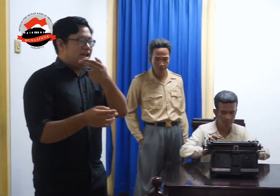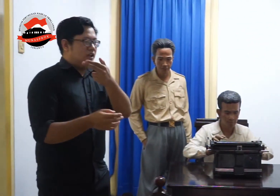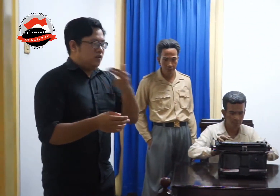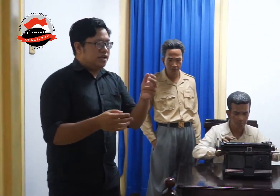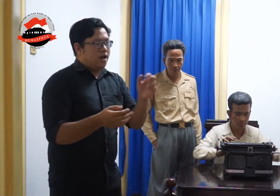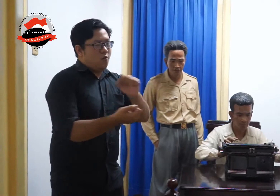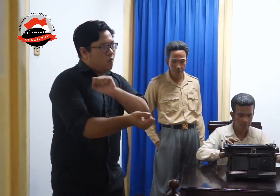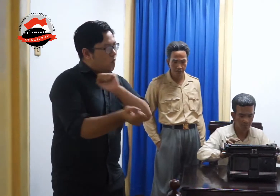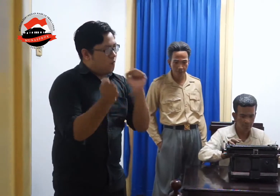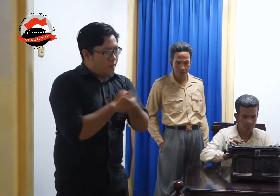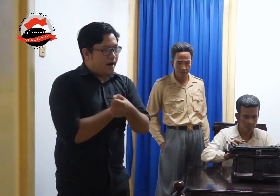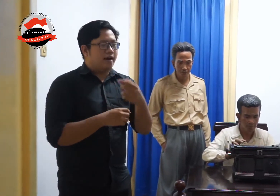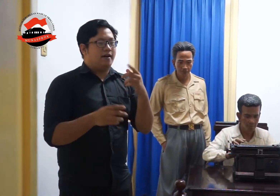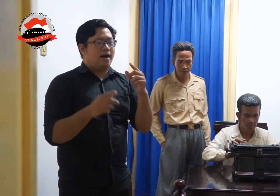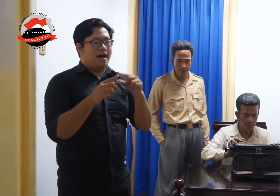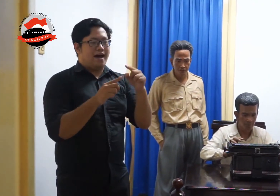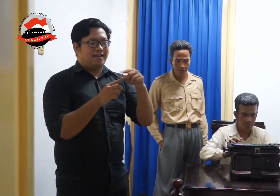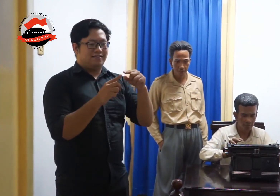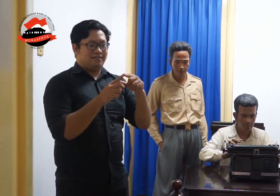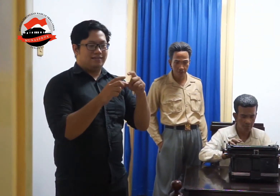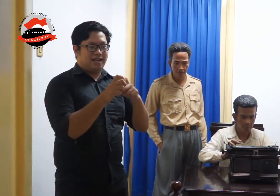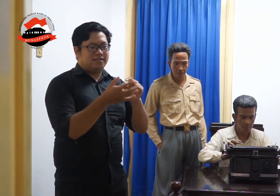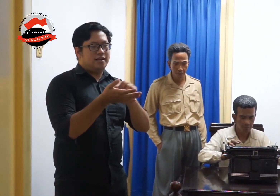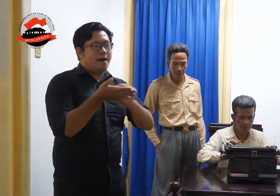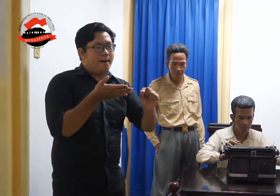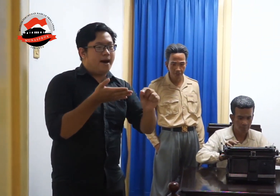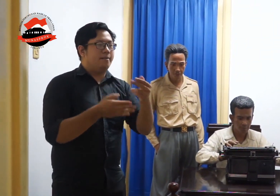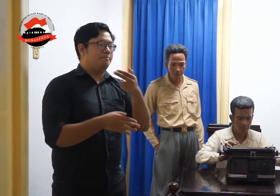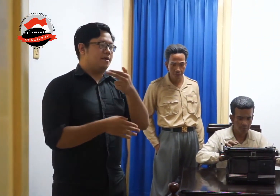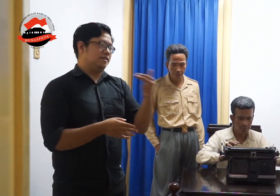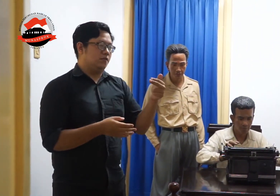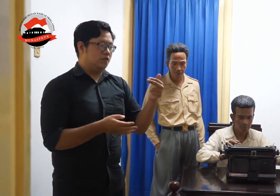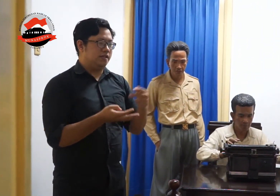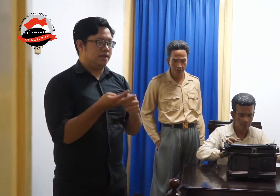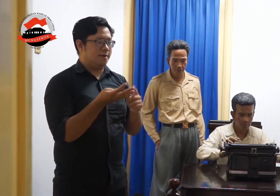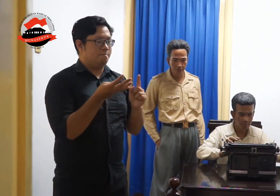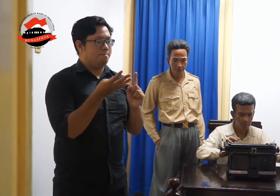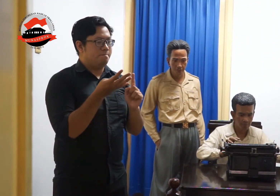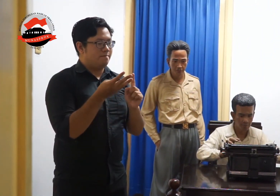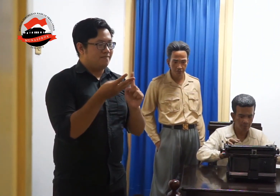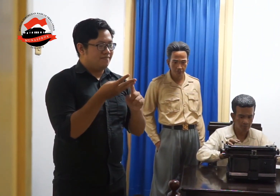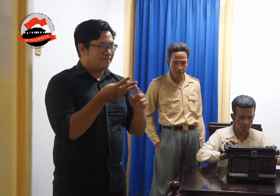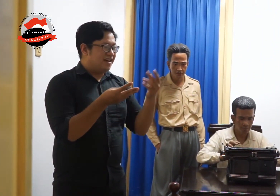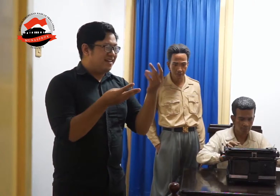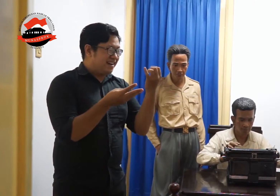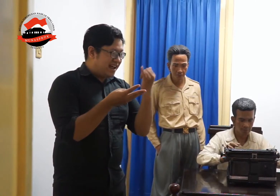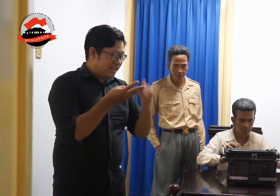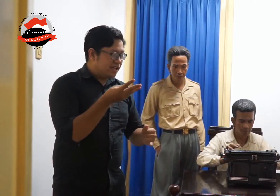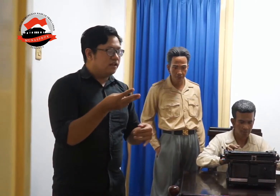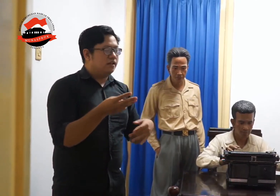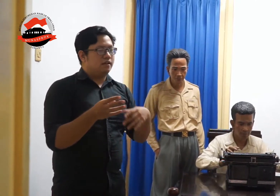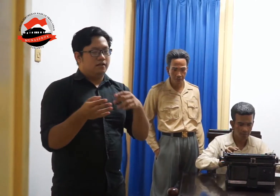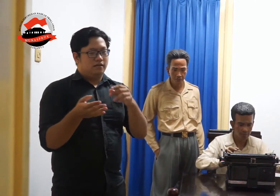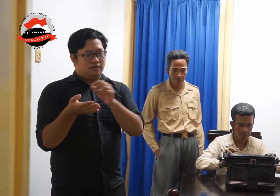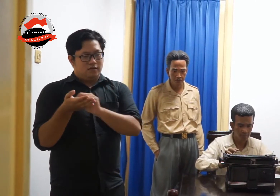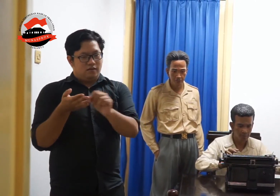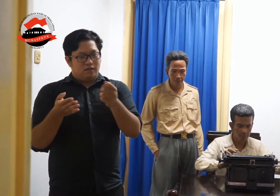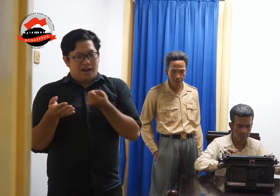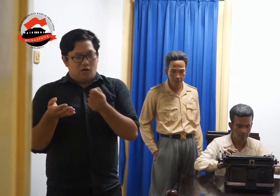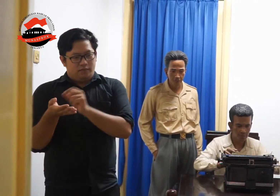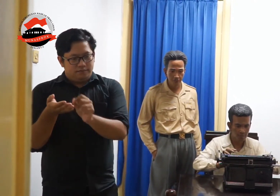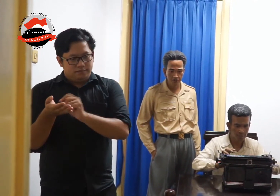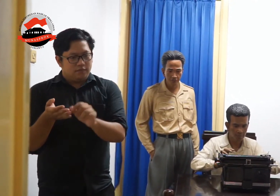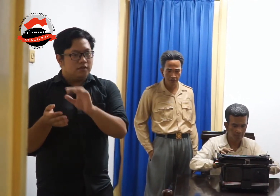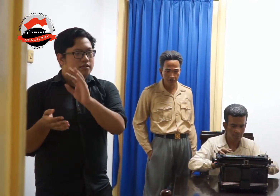atas nama bangsa Indonesia. Dan satu lagi yang terakhir, di tulisan tangan Bung Karno itu tertulis